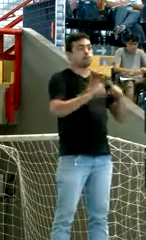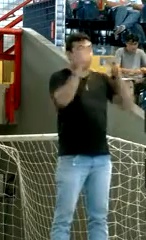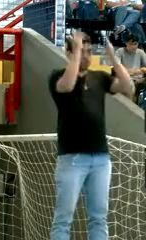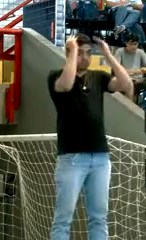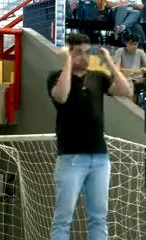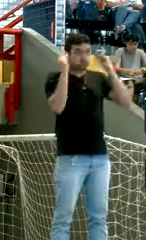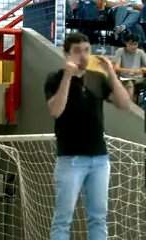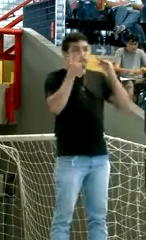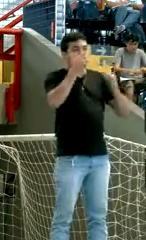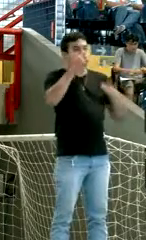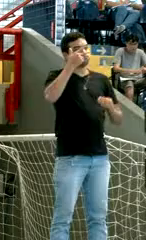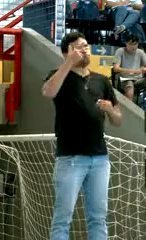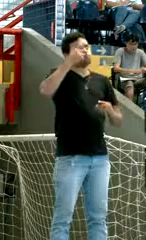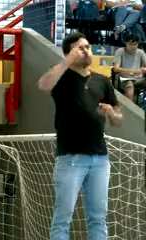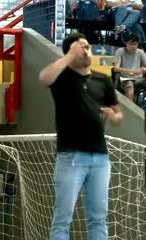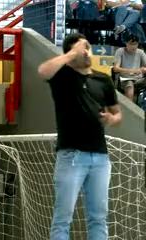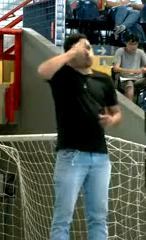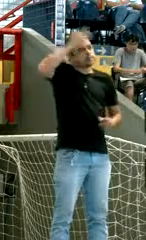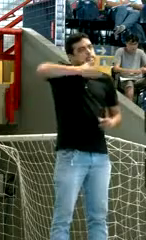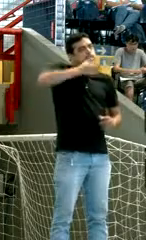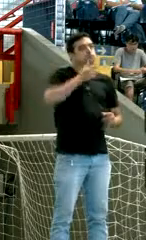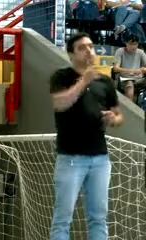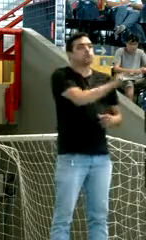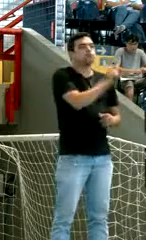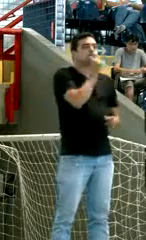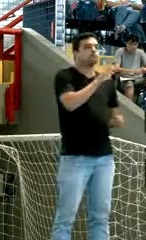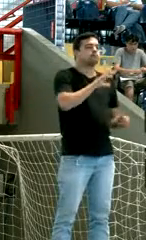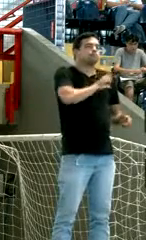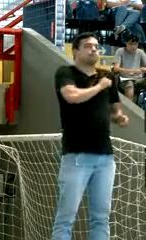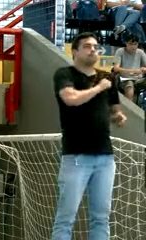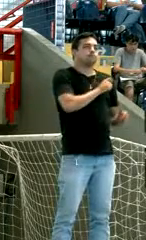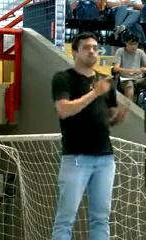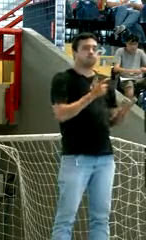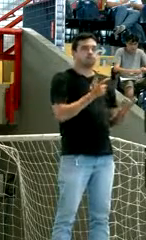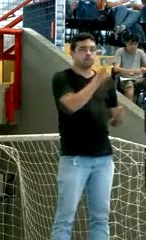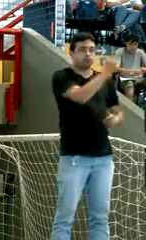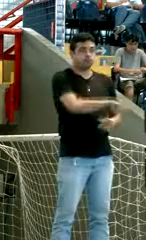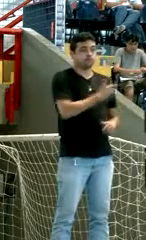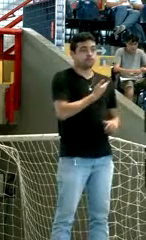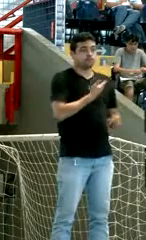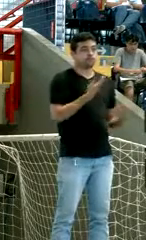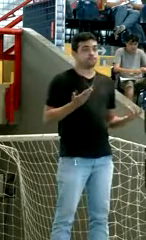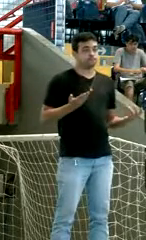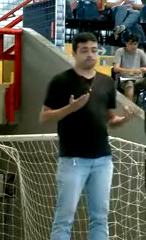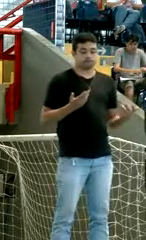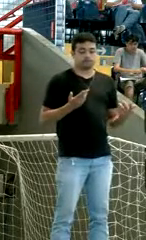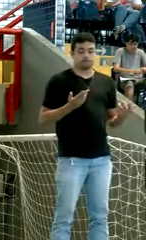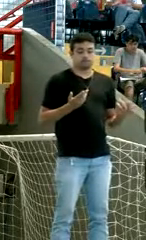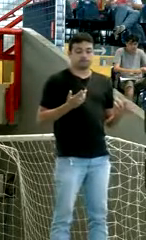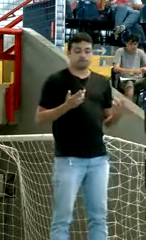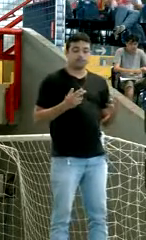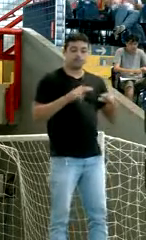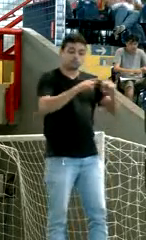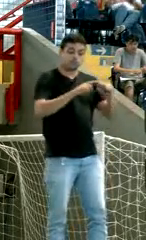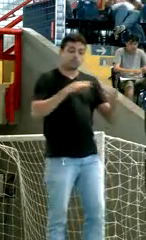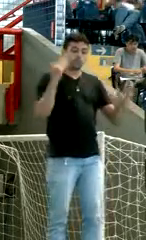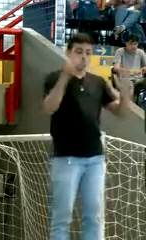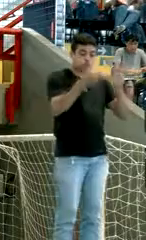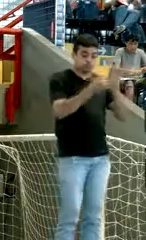falando de um papo bem sério e ela apaixonada. Apaixonada. Então, queridos, todas